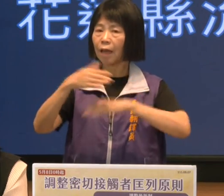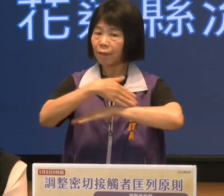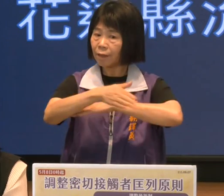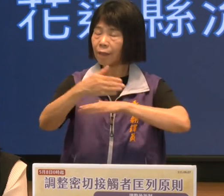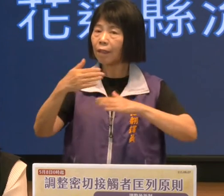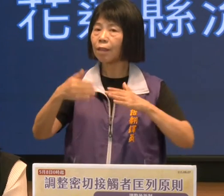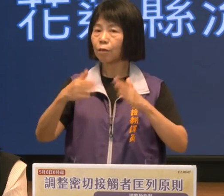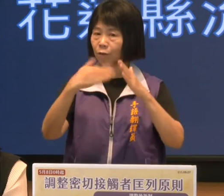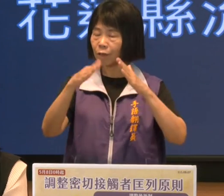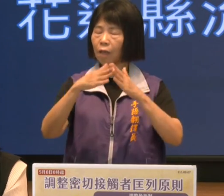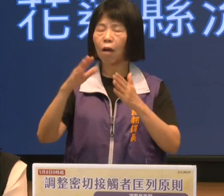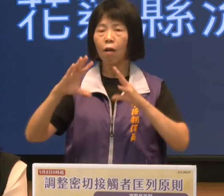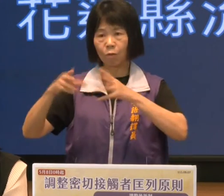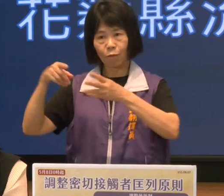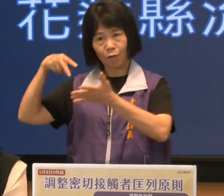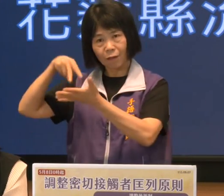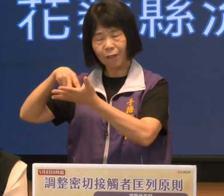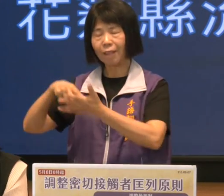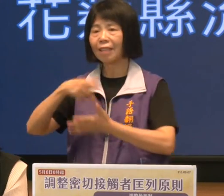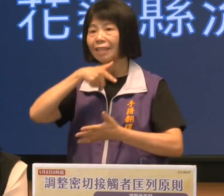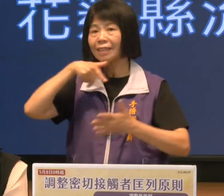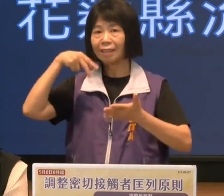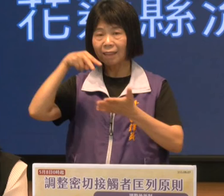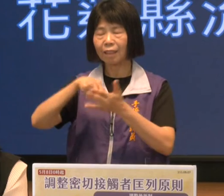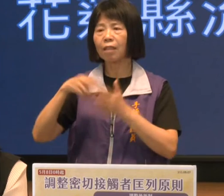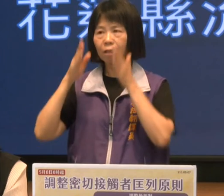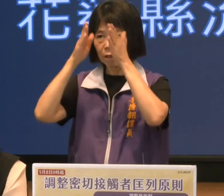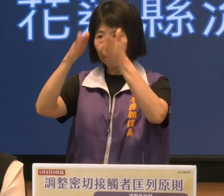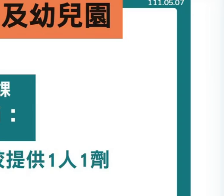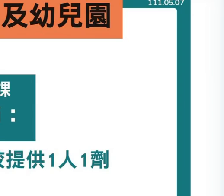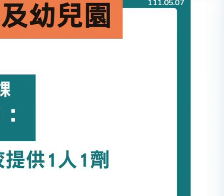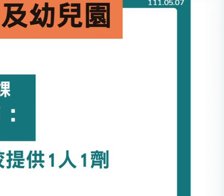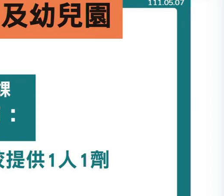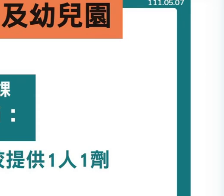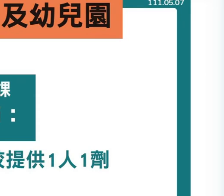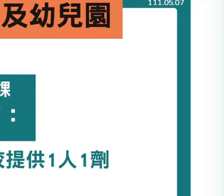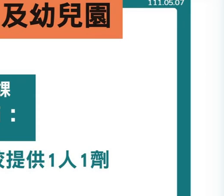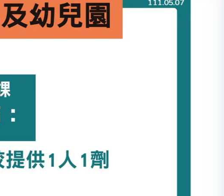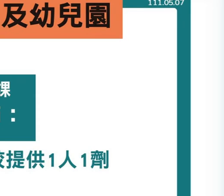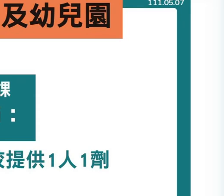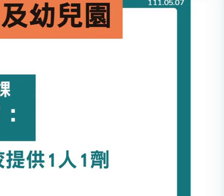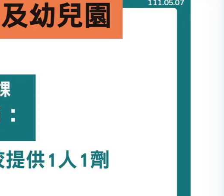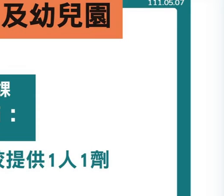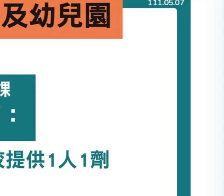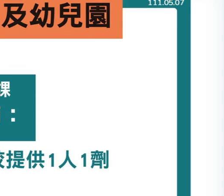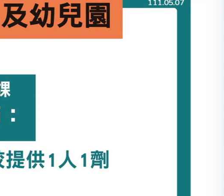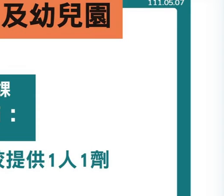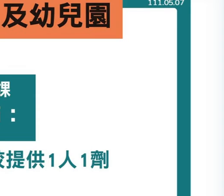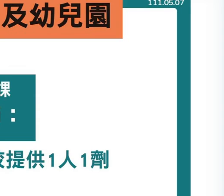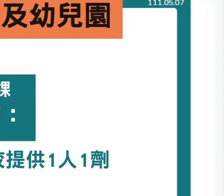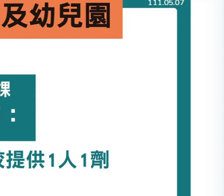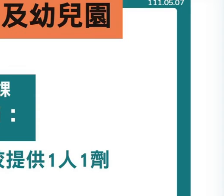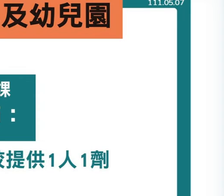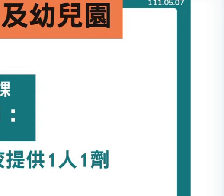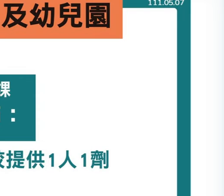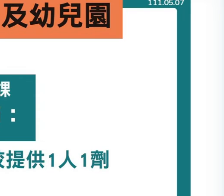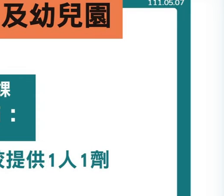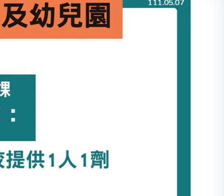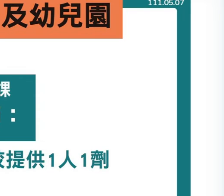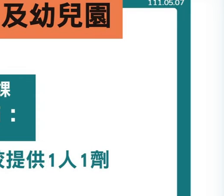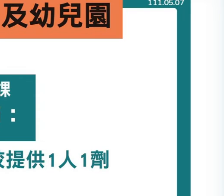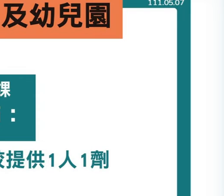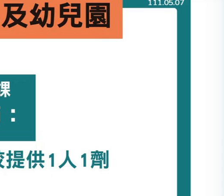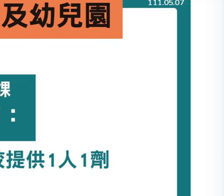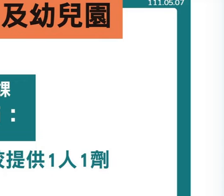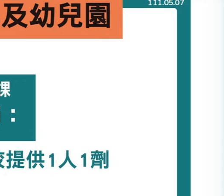育处，那国立私立的学校就是报教育部备查。国小跟幼儿园部分，从原本的暂停实体课